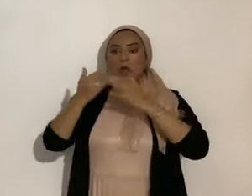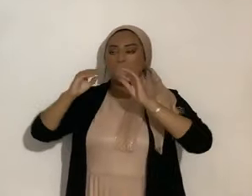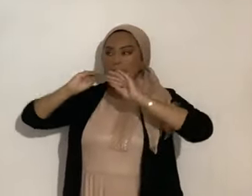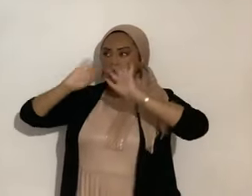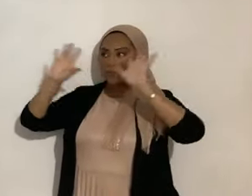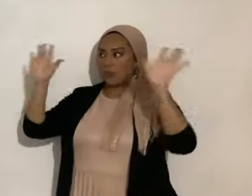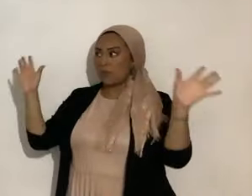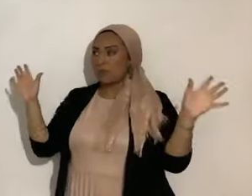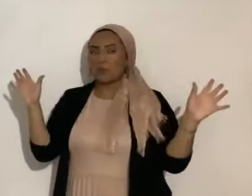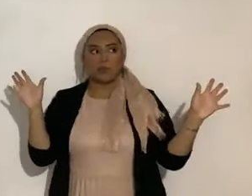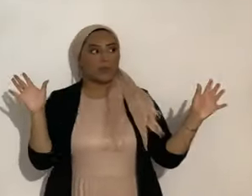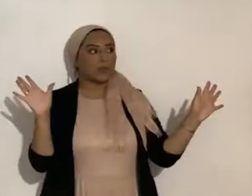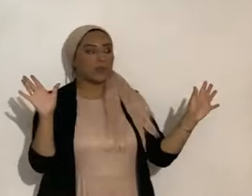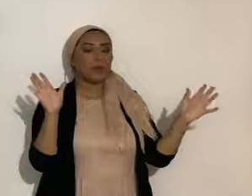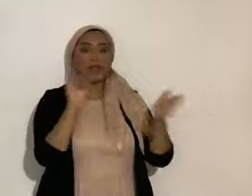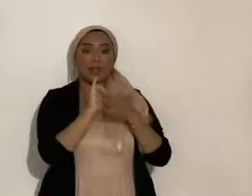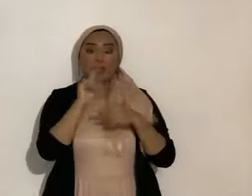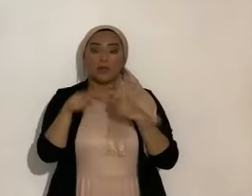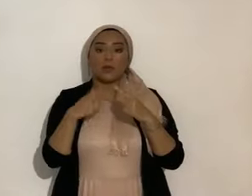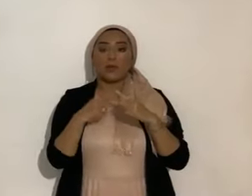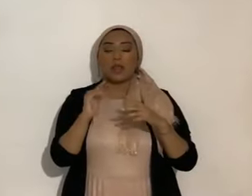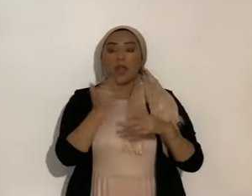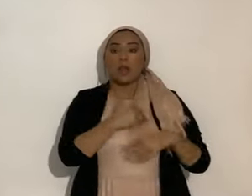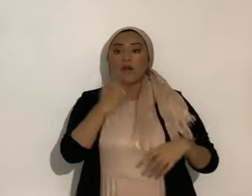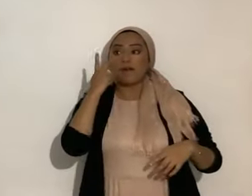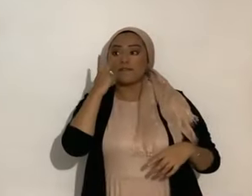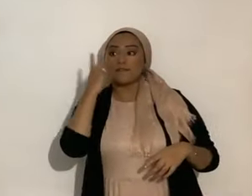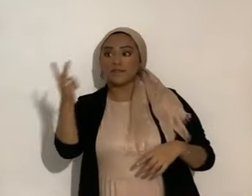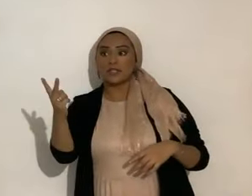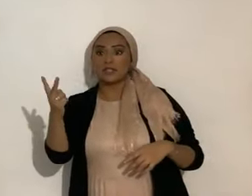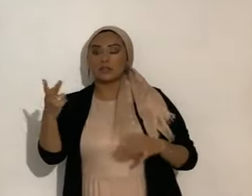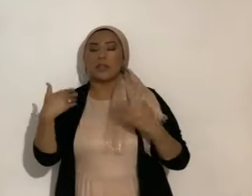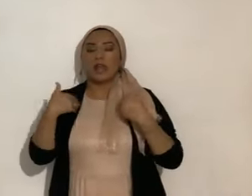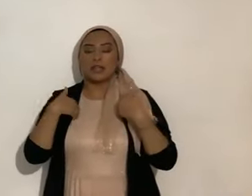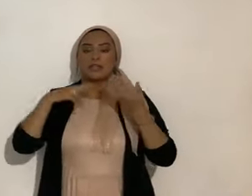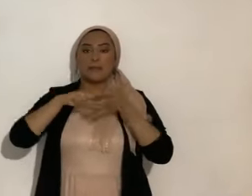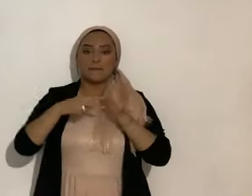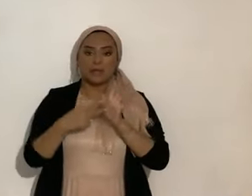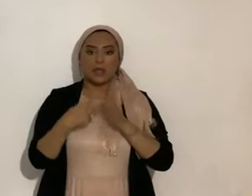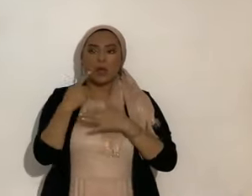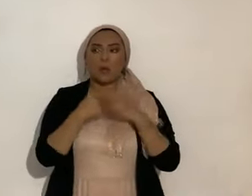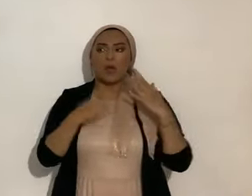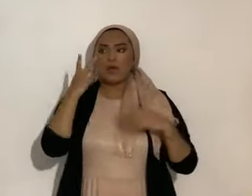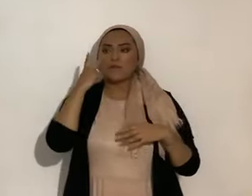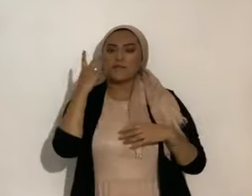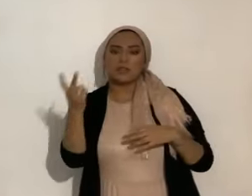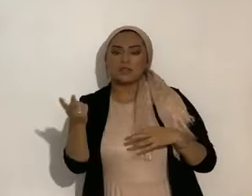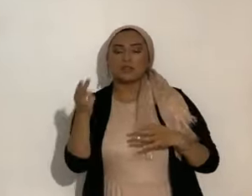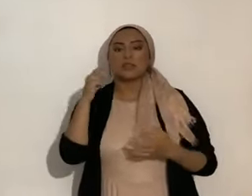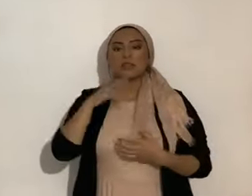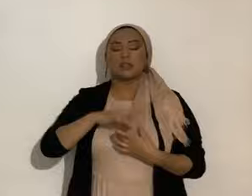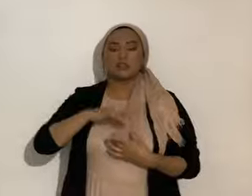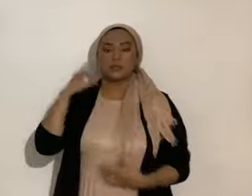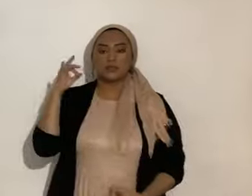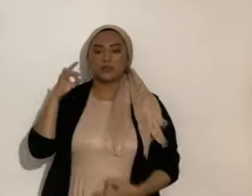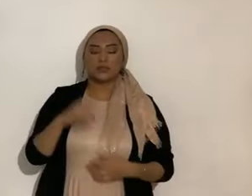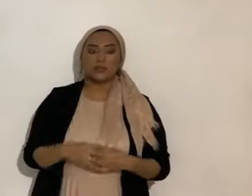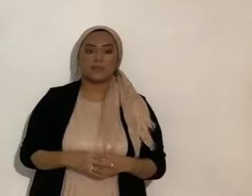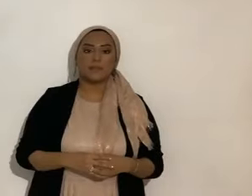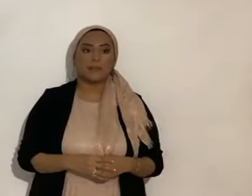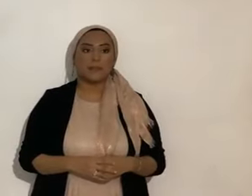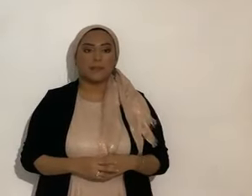sea obvio. Y entonces es aquí cuando la visión tiene sentido. ¿Cuál visión? La espiritual.